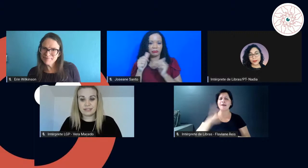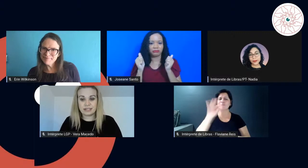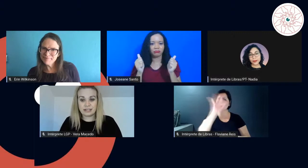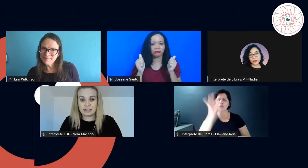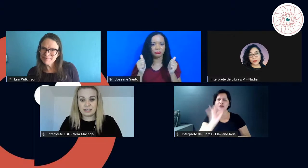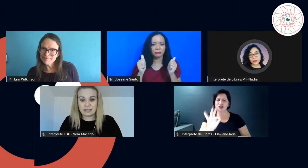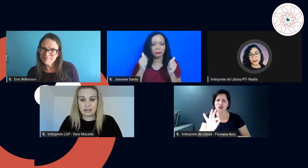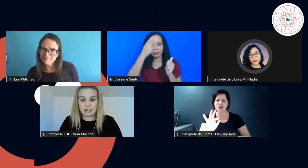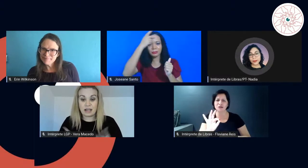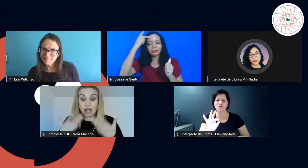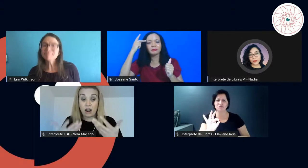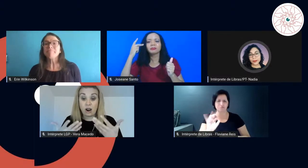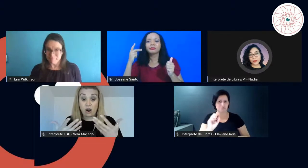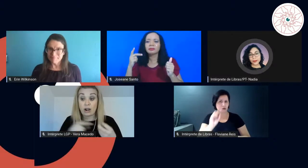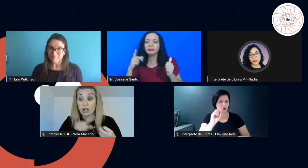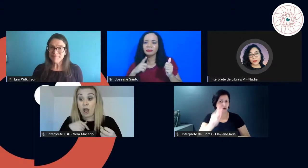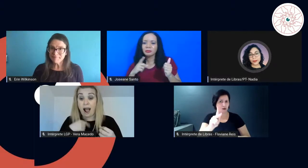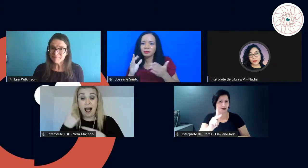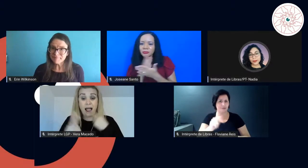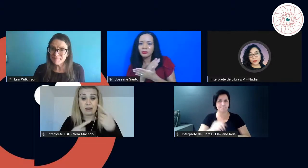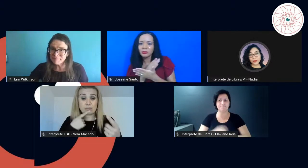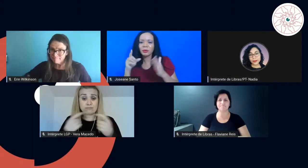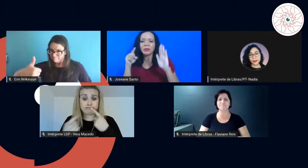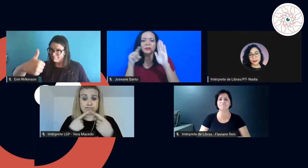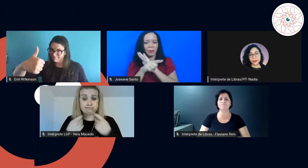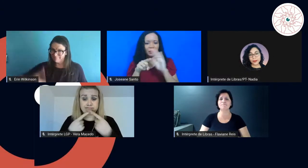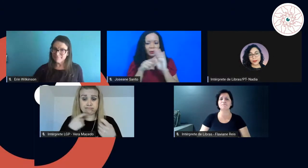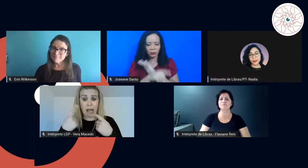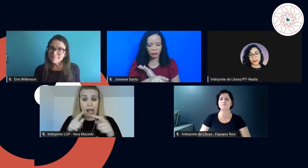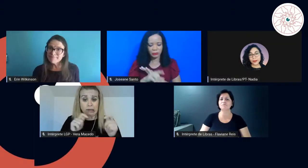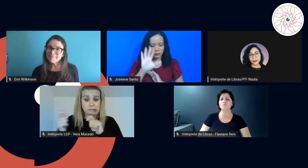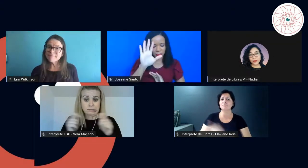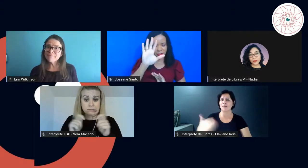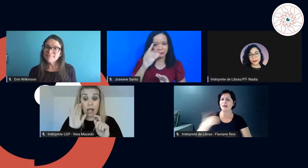considerações. Agora nós já temos algumas perguntas.